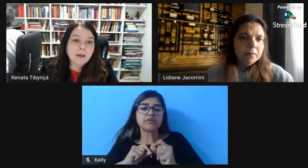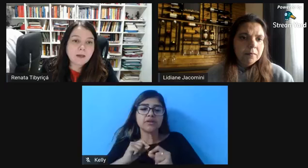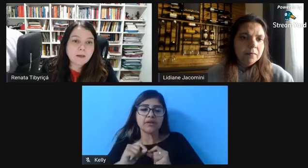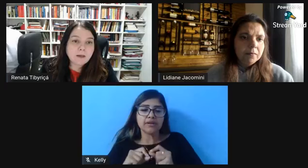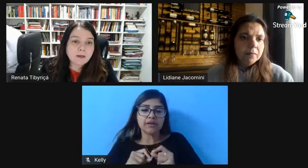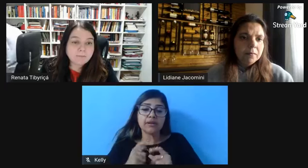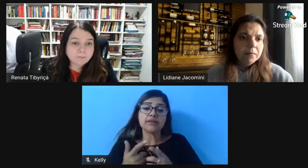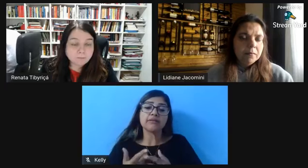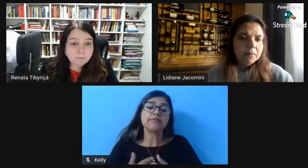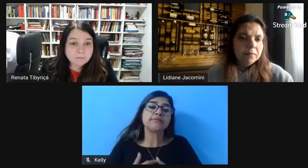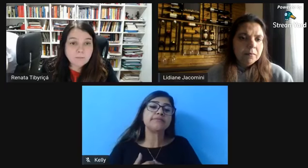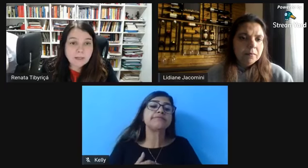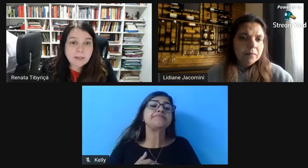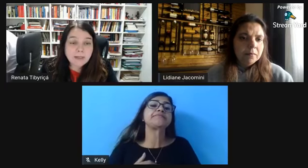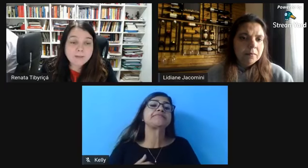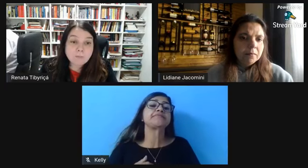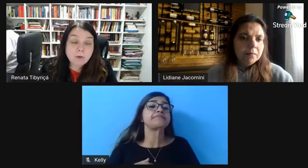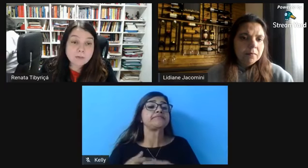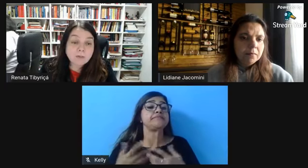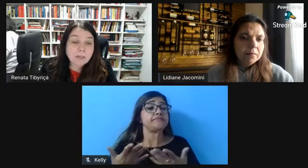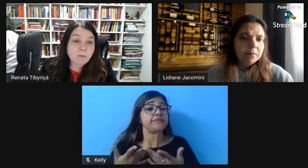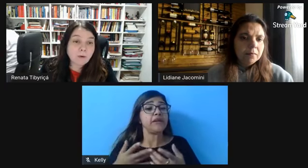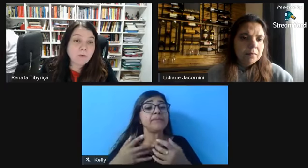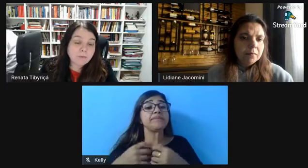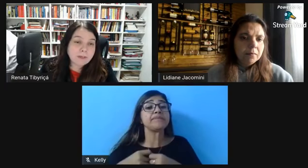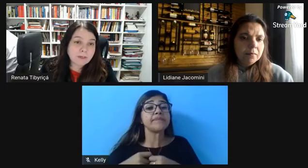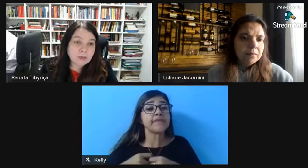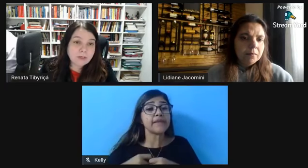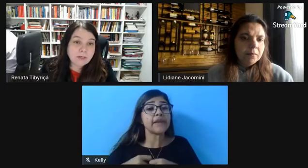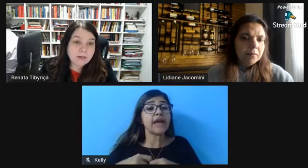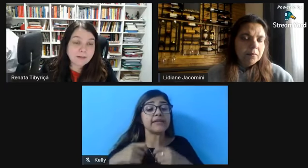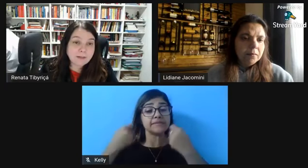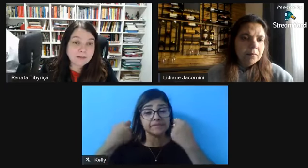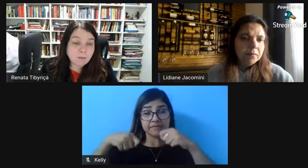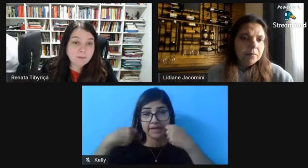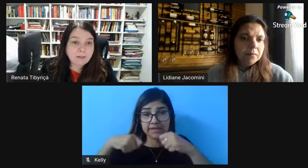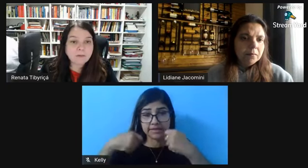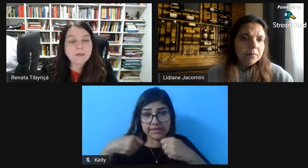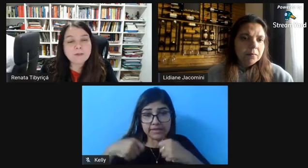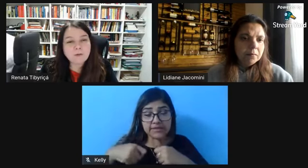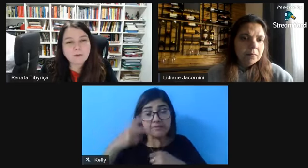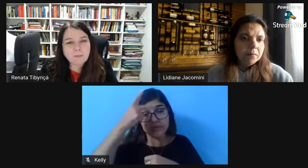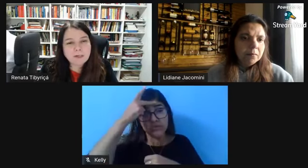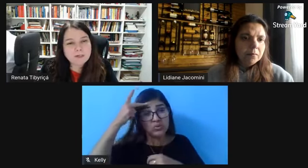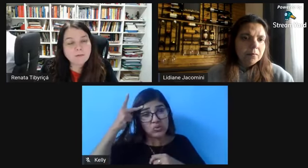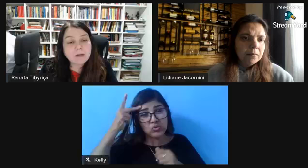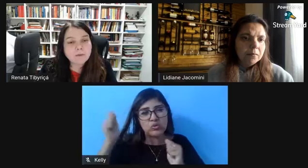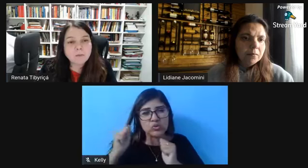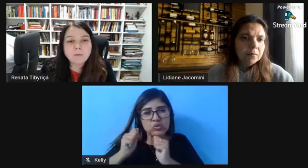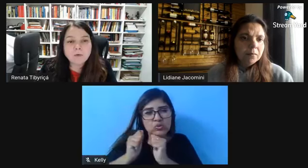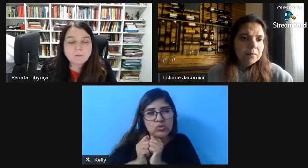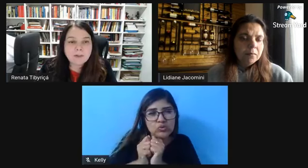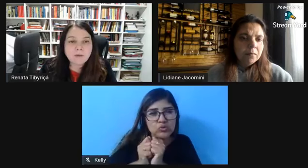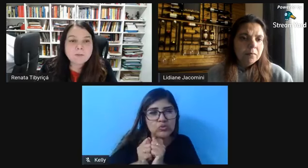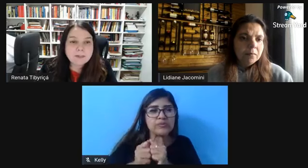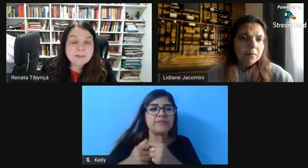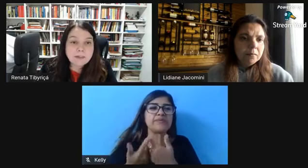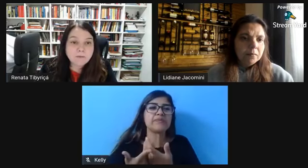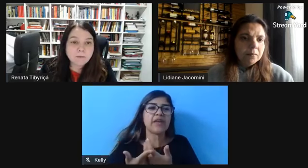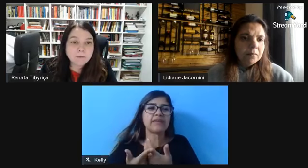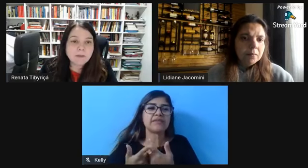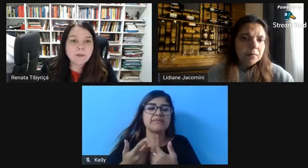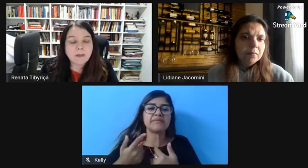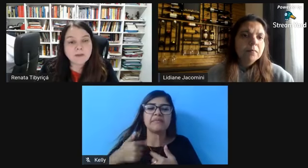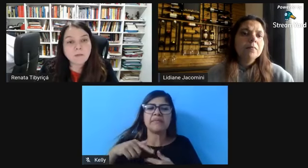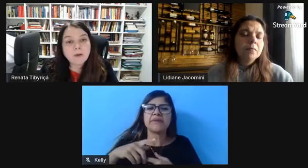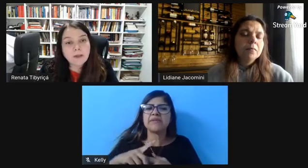que elas possam ter um acompanhante nesse momento. Então, eles parece que estavam levando para um hospital